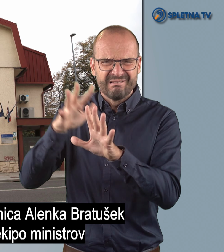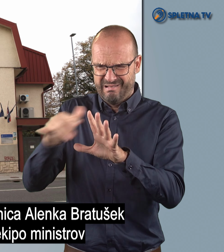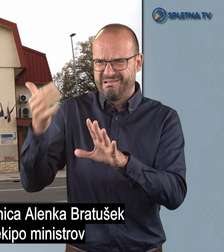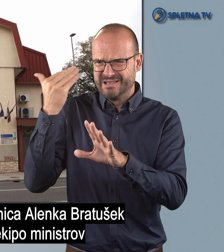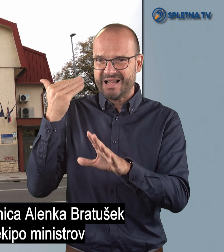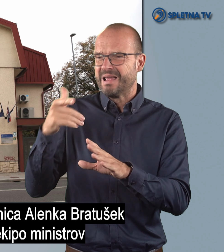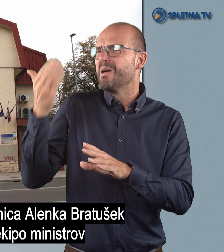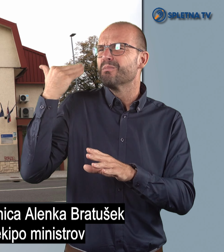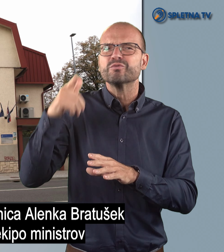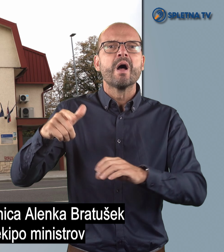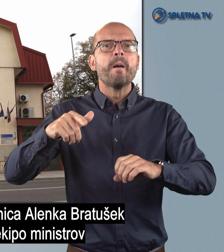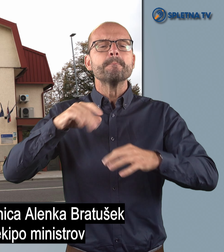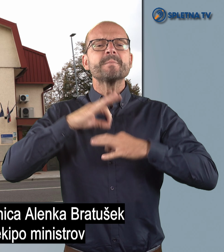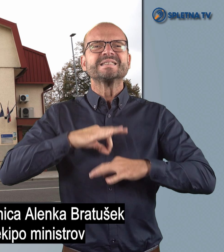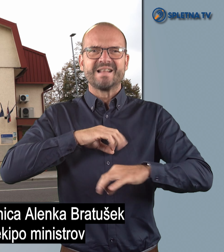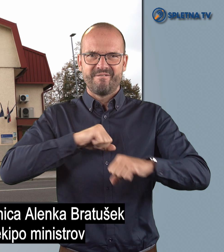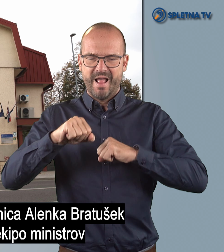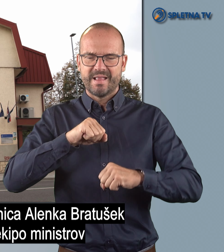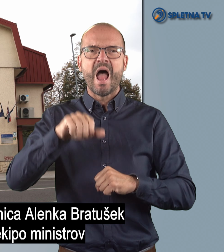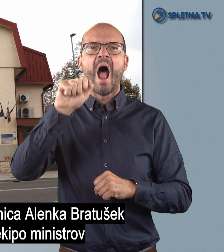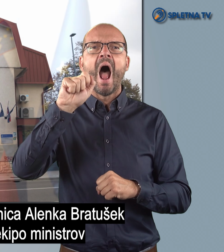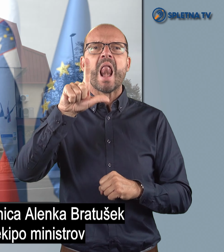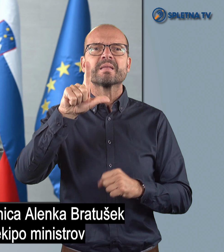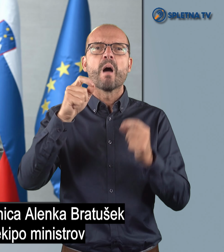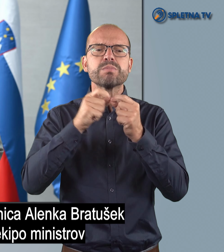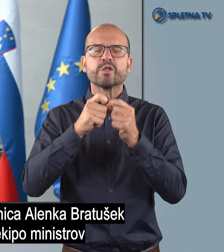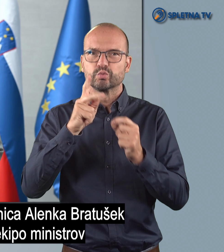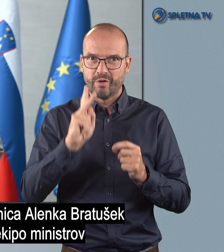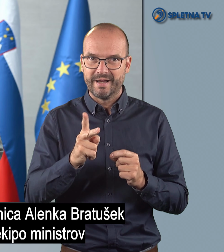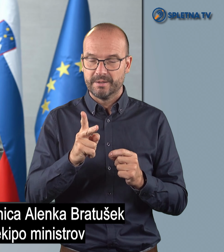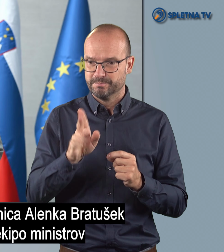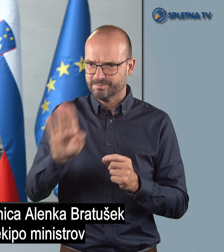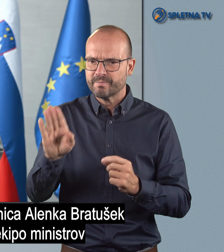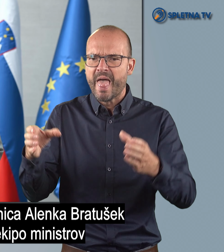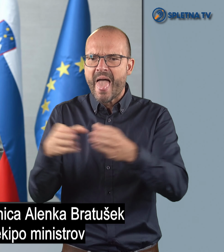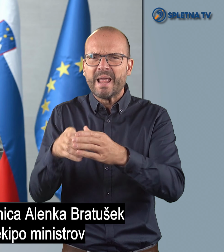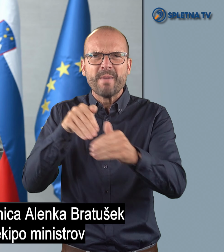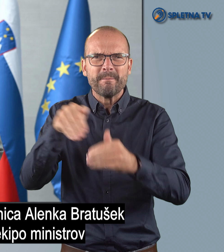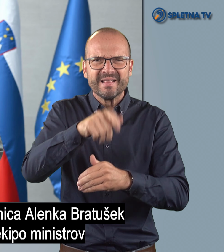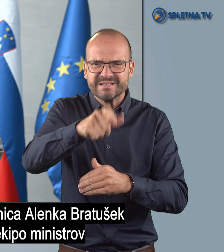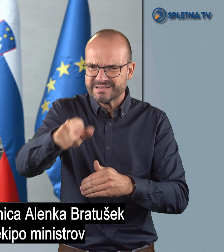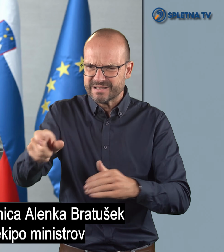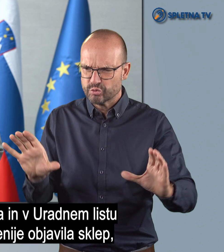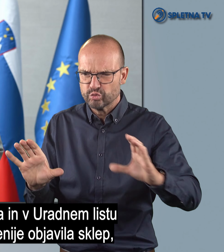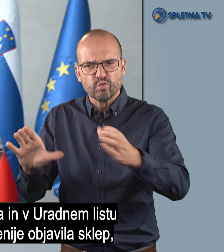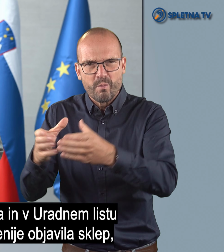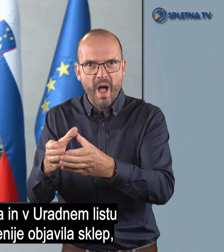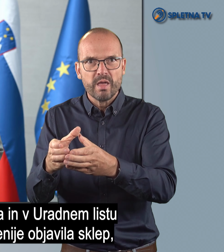Tedanja predsednica Alenka Bratušek je svojo ekipo ministrov soglasno potrdila in v Uradnem listu Republike Slovenije